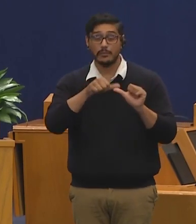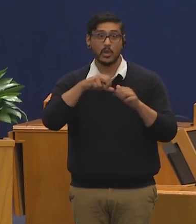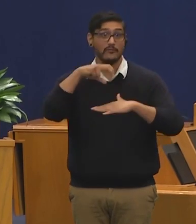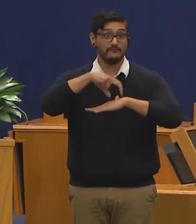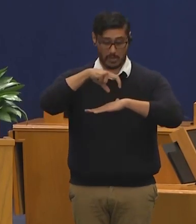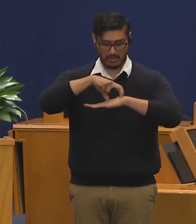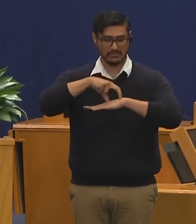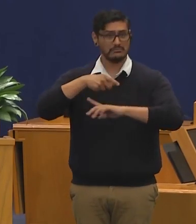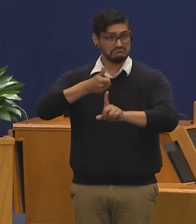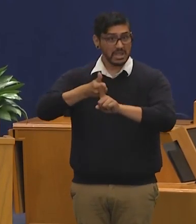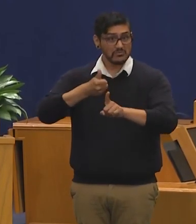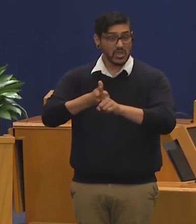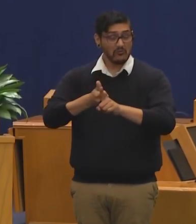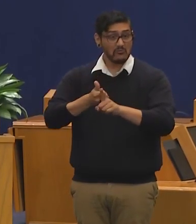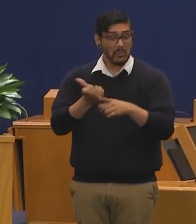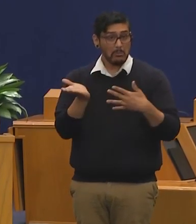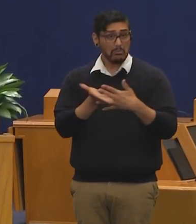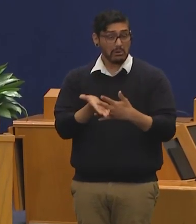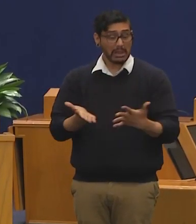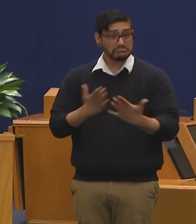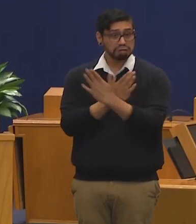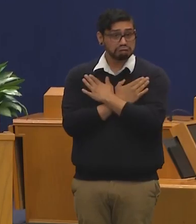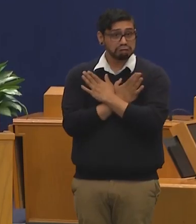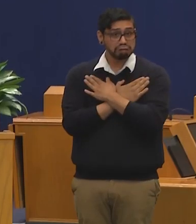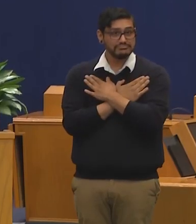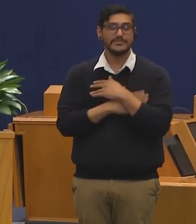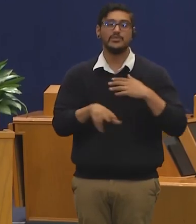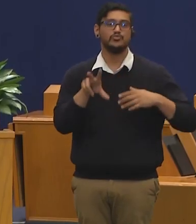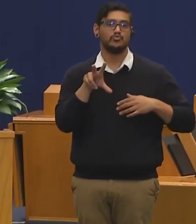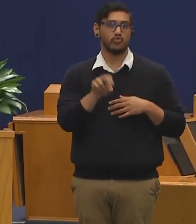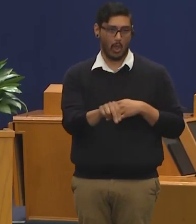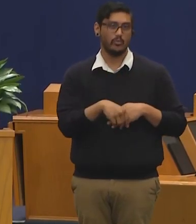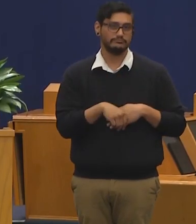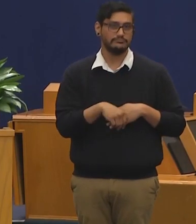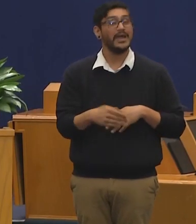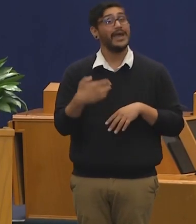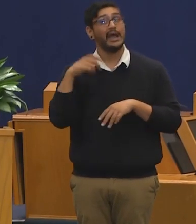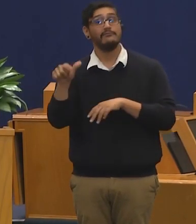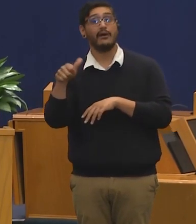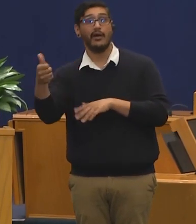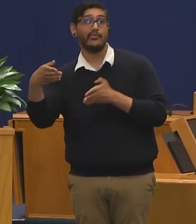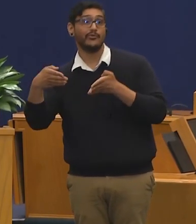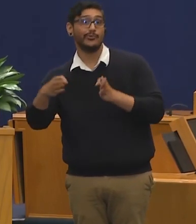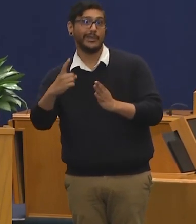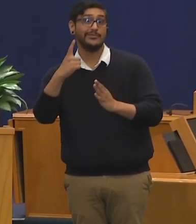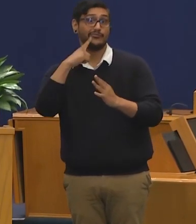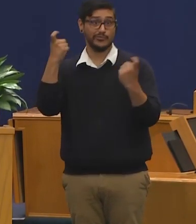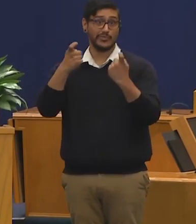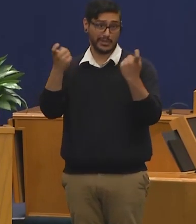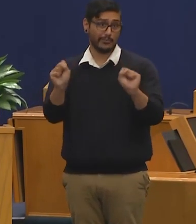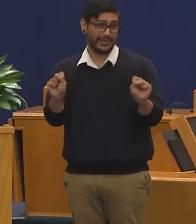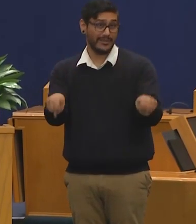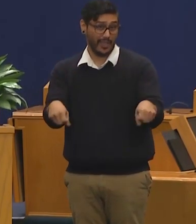descansa. Hay muchas formas alternativas para celebrar con nuestra familia y con nuestros amigos. Y pueden